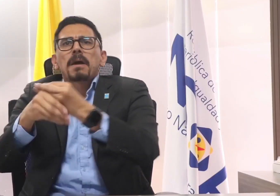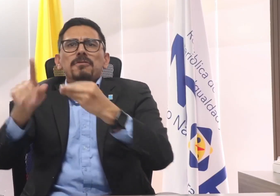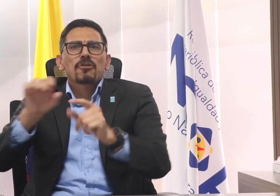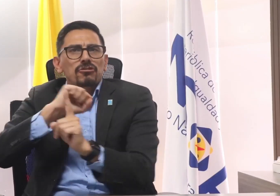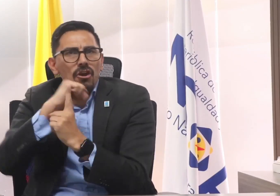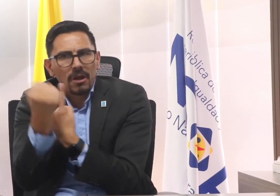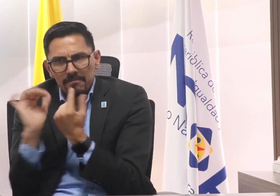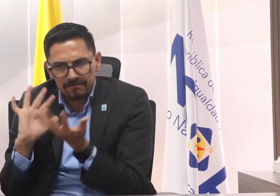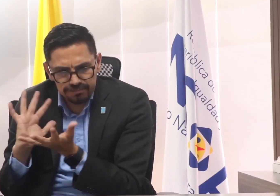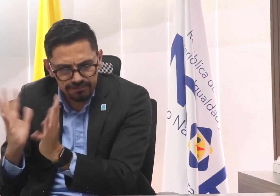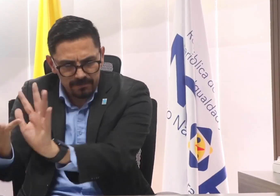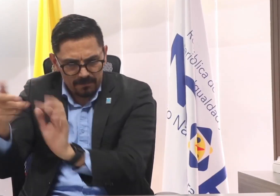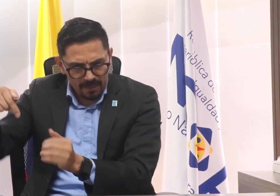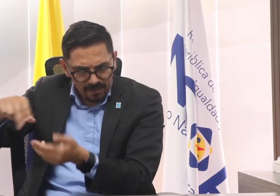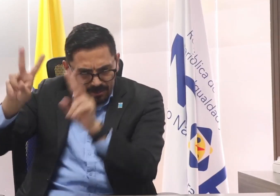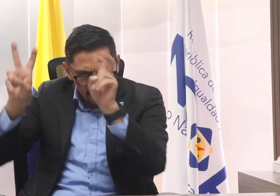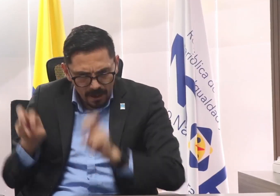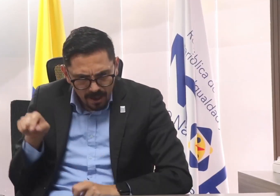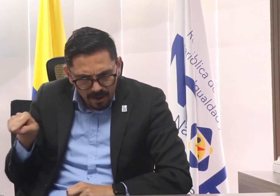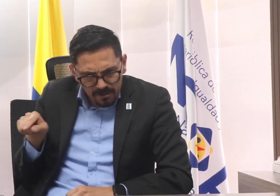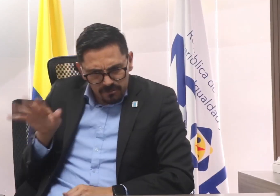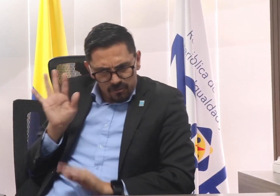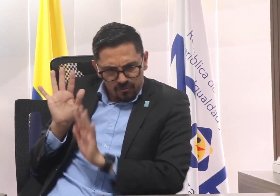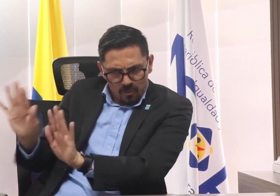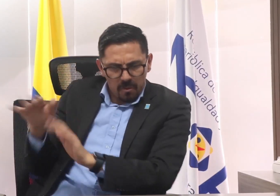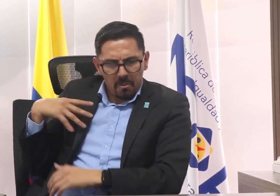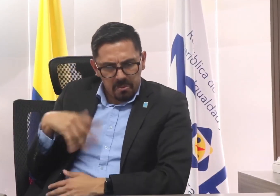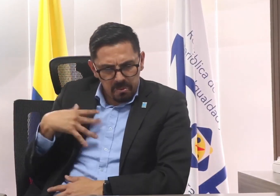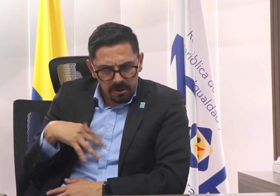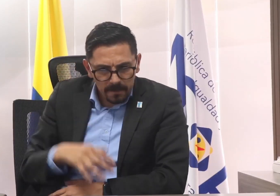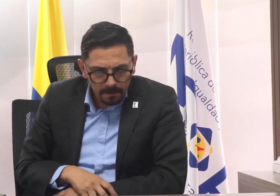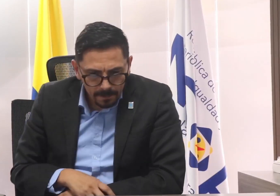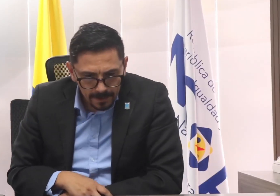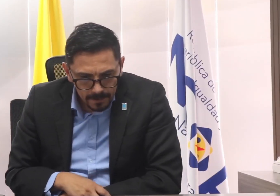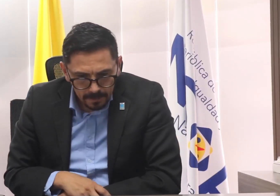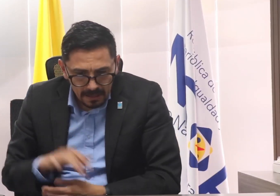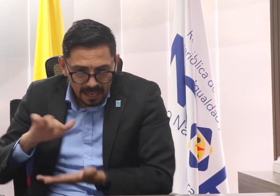la población sorda. Esperamos que los resultados